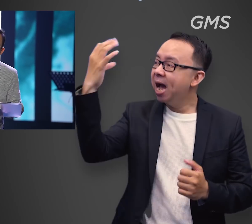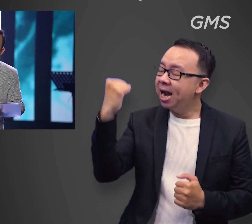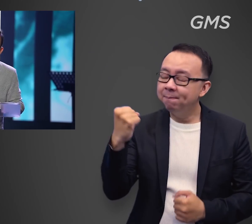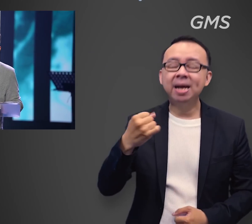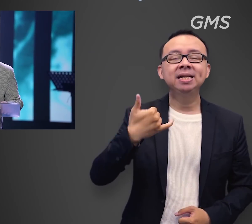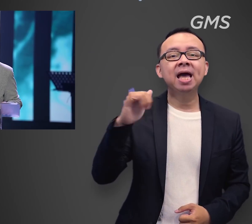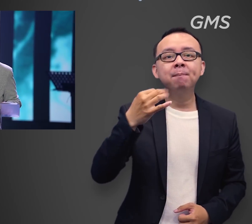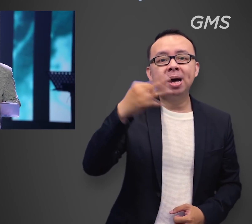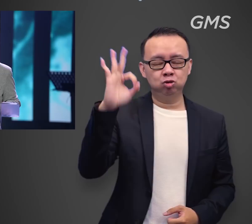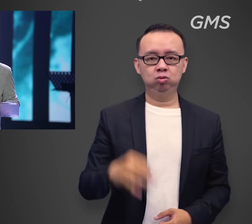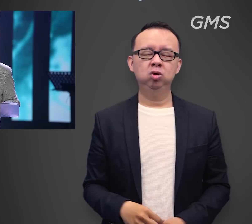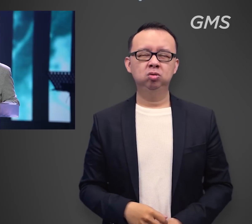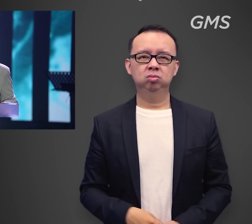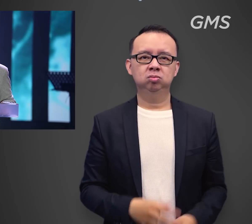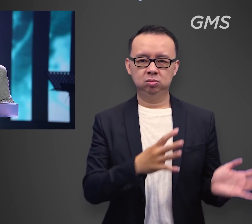orang yang